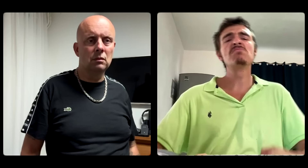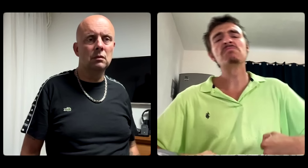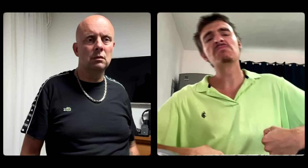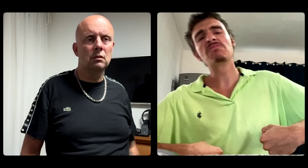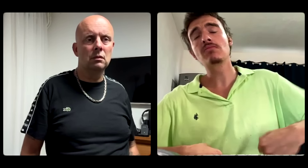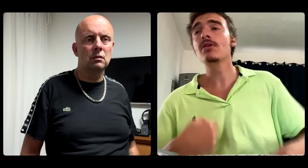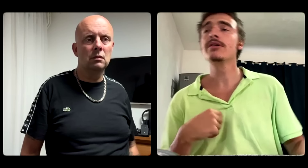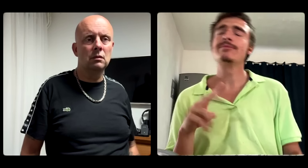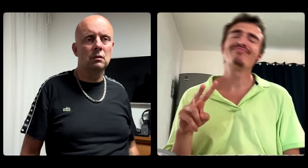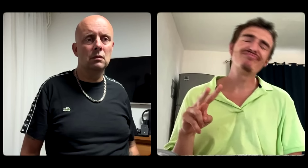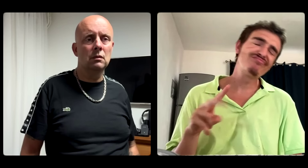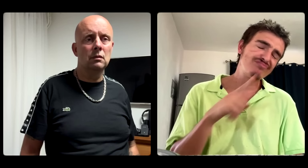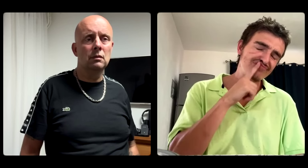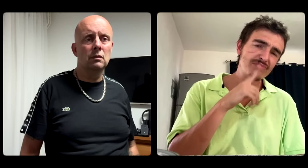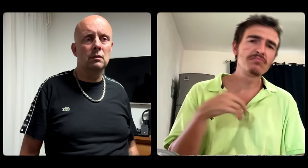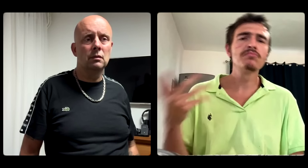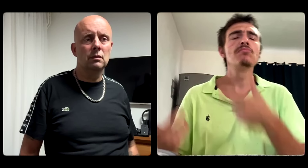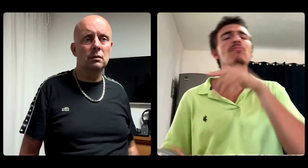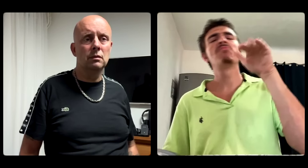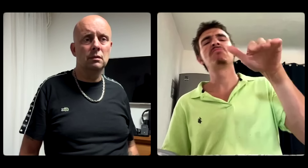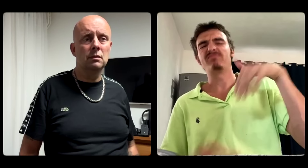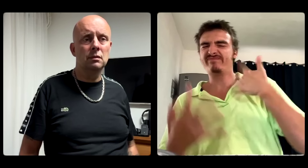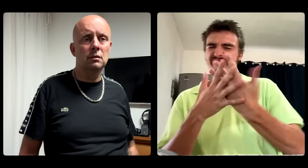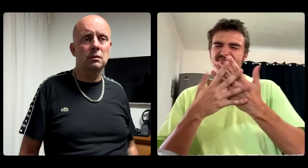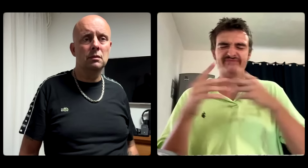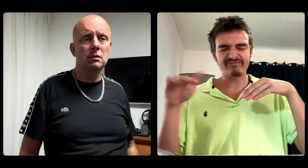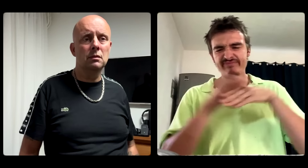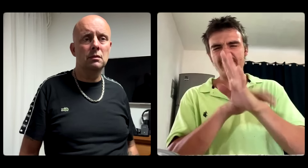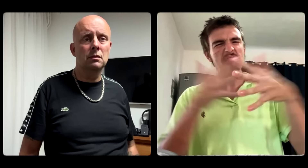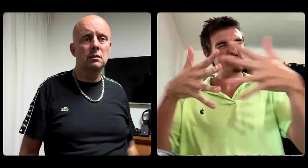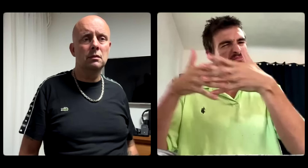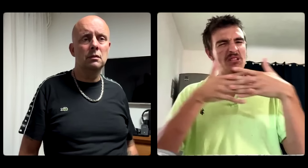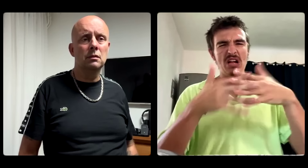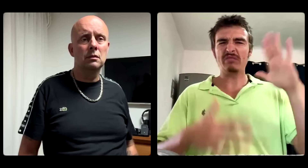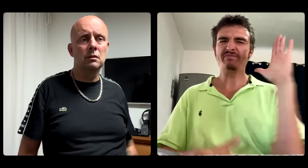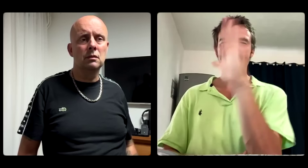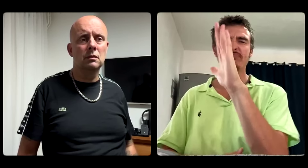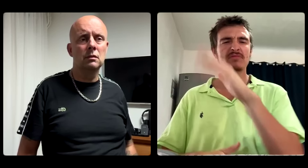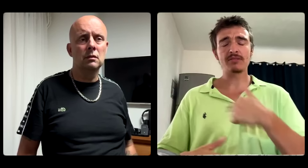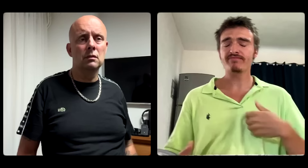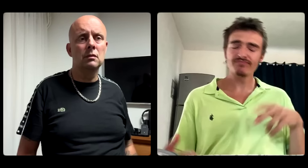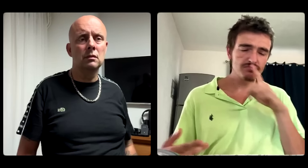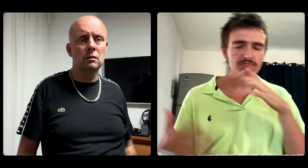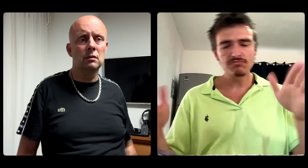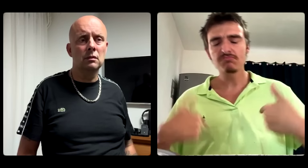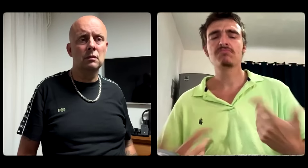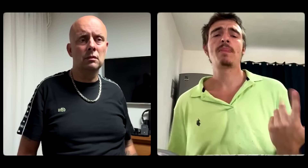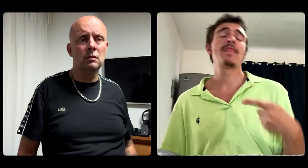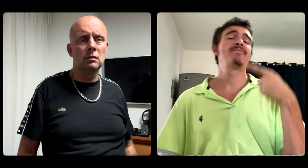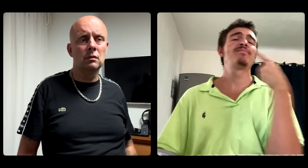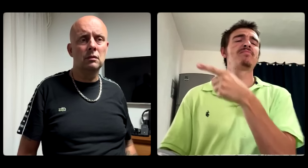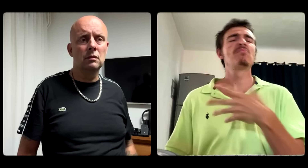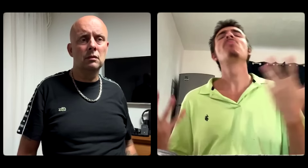Jawel, 6 maanden. Wetenschap, ik weet niet, zoek het anders even op.